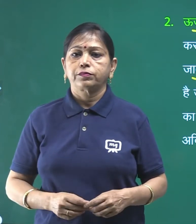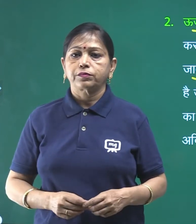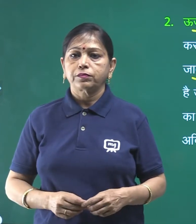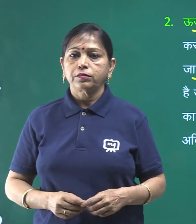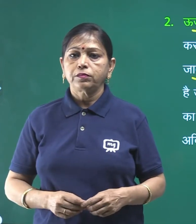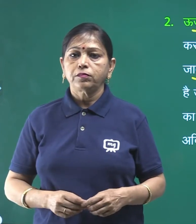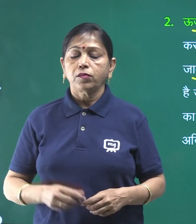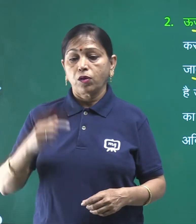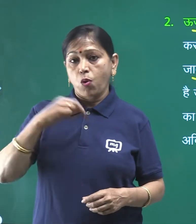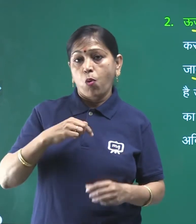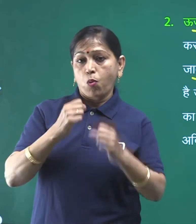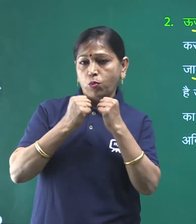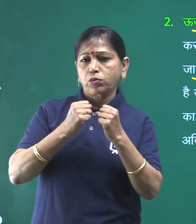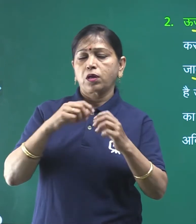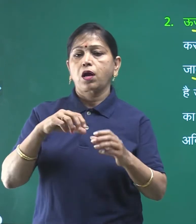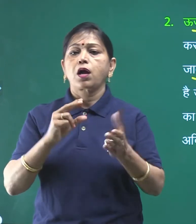ऊर्जा का मात्रक